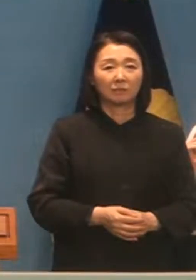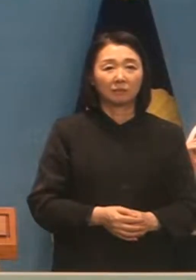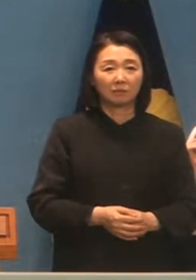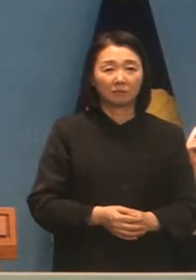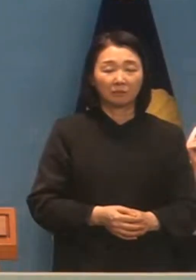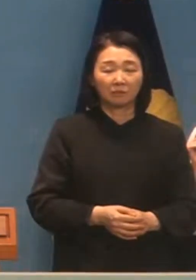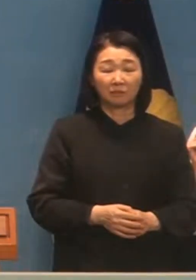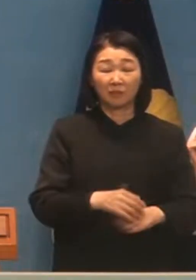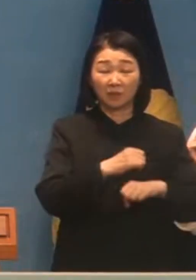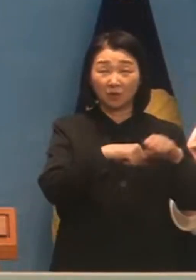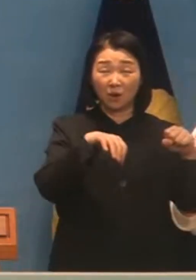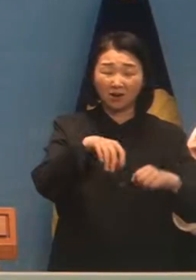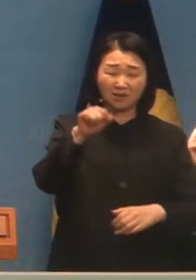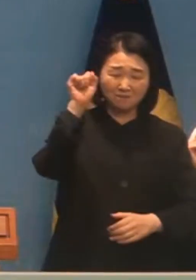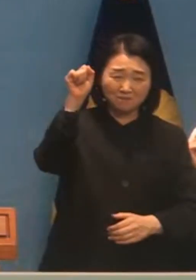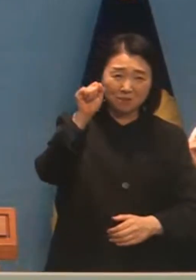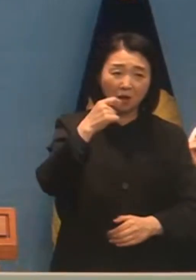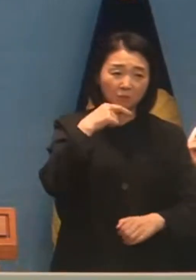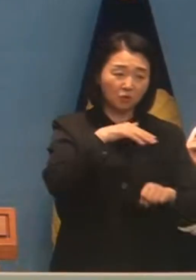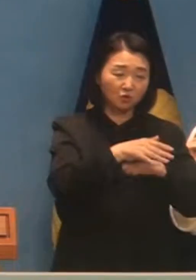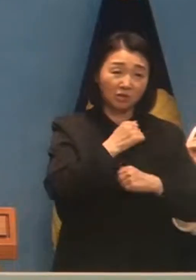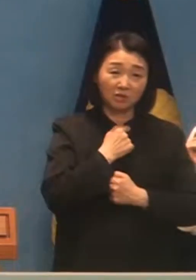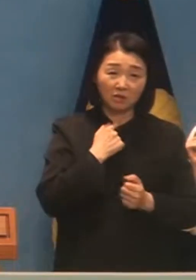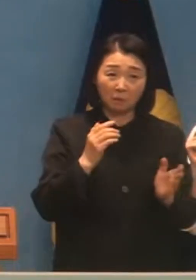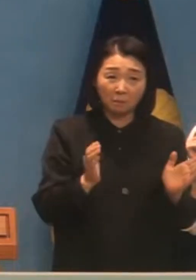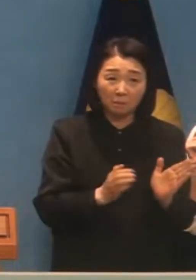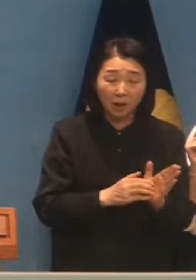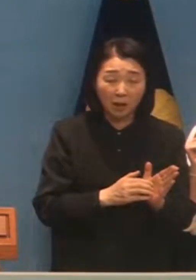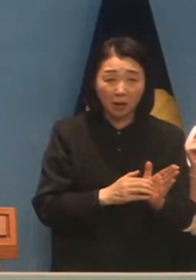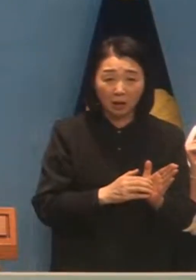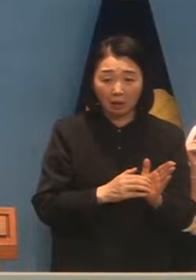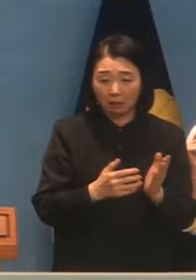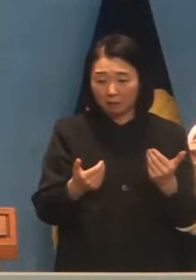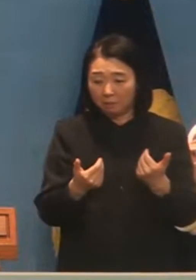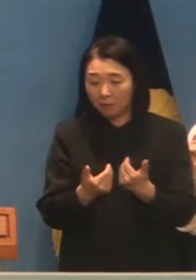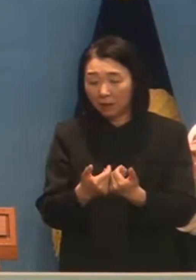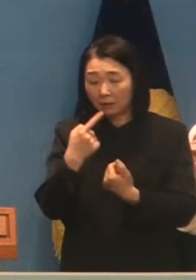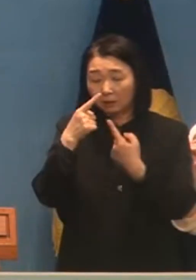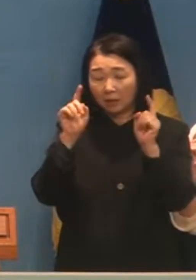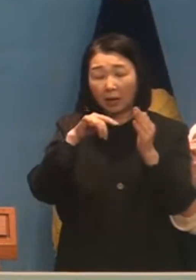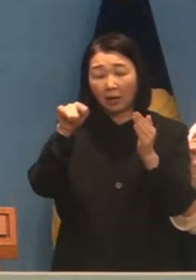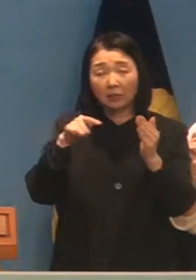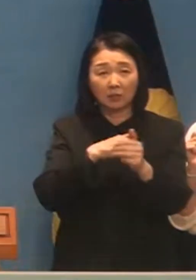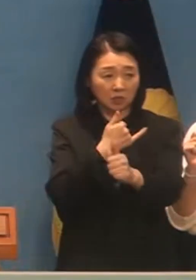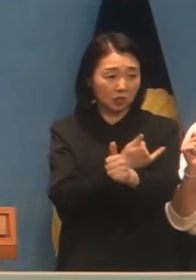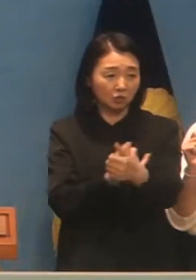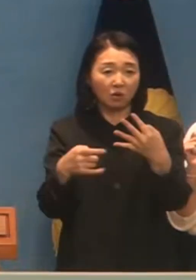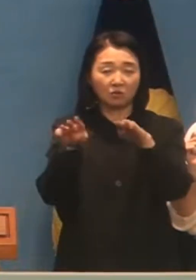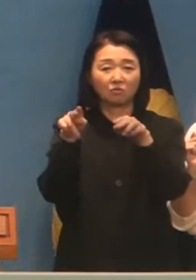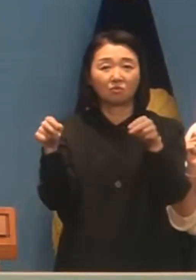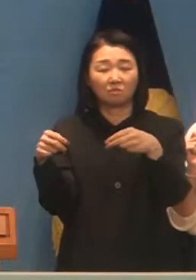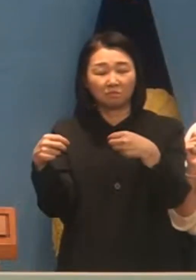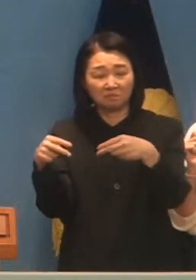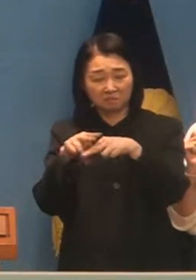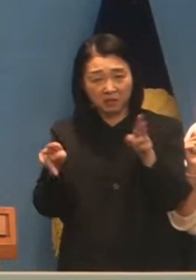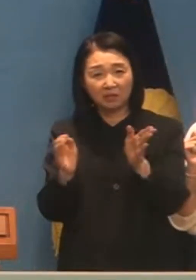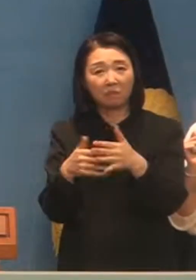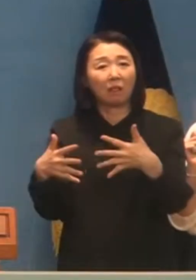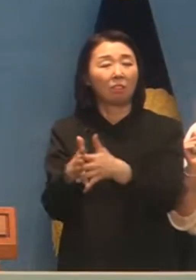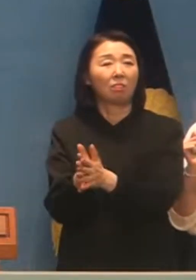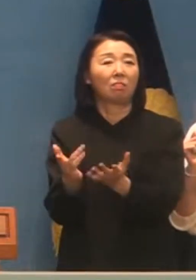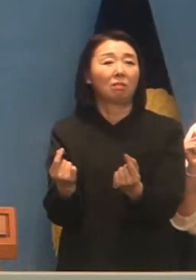광장의 목소리가 민주주의를 지켜내는 동안 역설적으로 대학 안에서는 인권 기구가 폐지되고